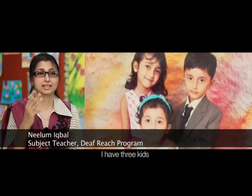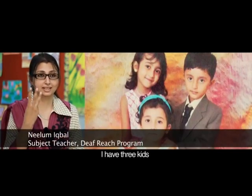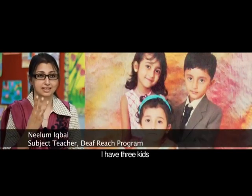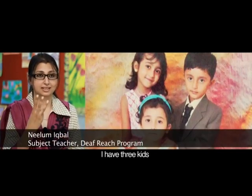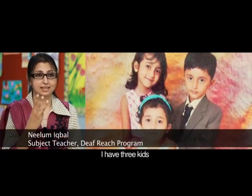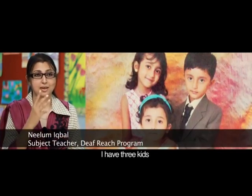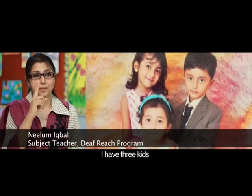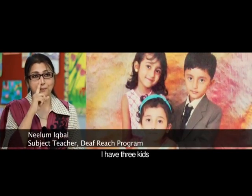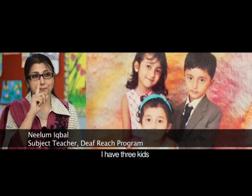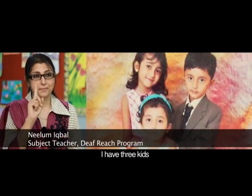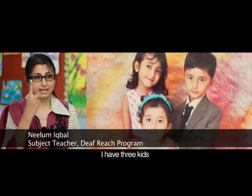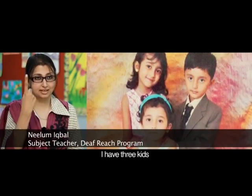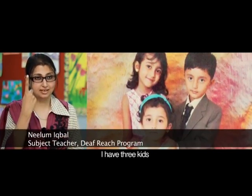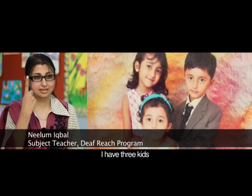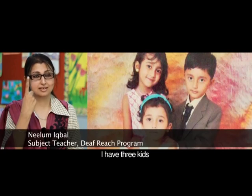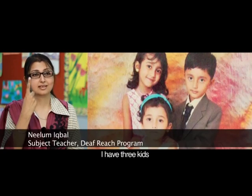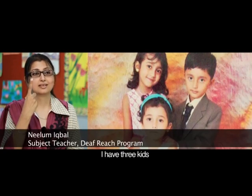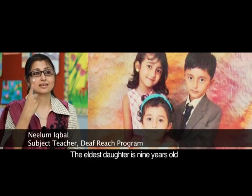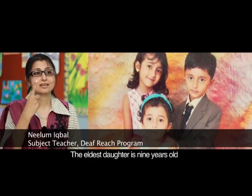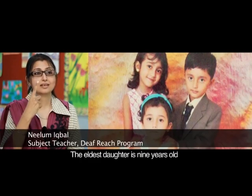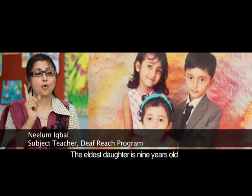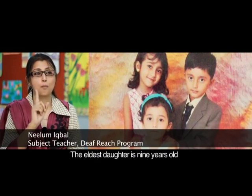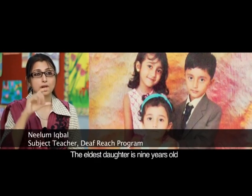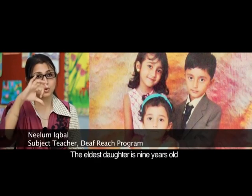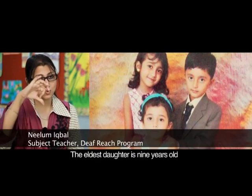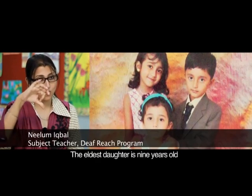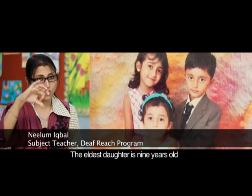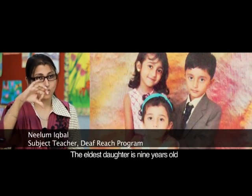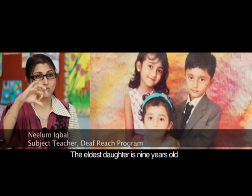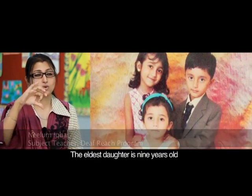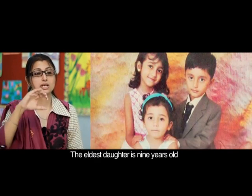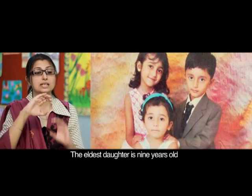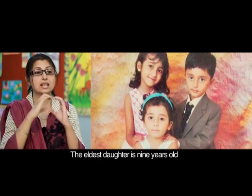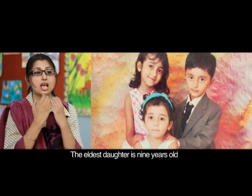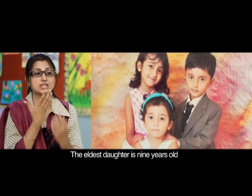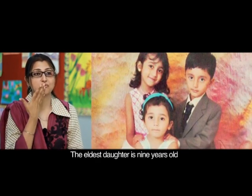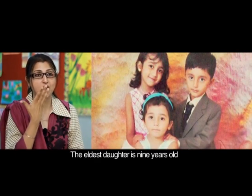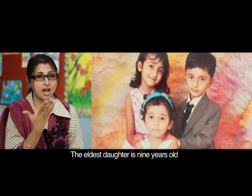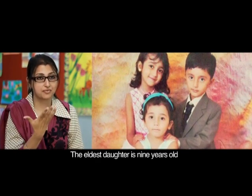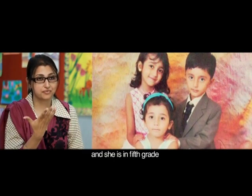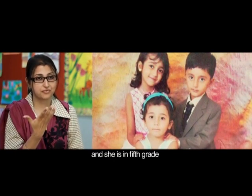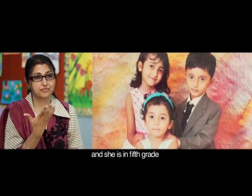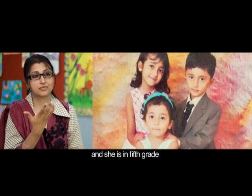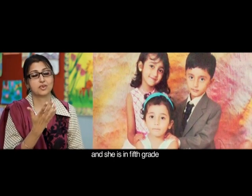मेरे 3 बच्चे हैं। पहली बेटी है, इसकी उम्र 9 साल है और क्लास 5 में